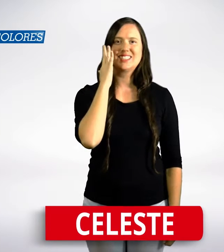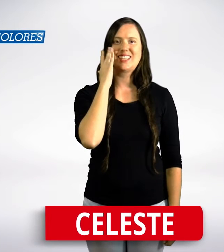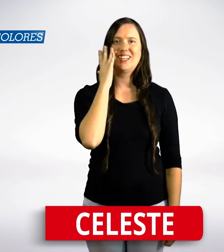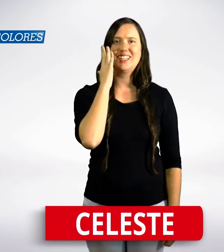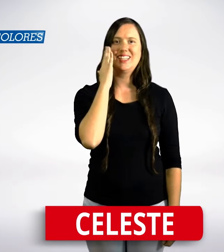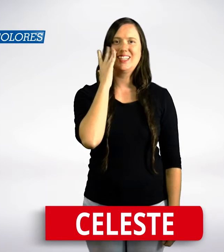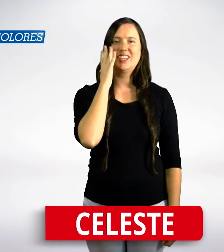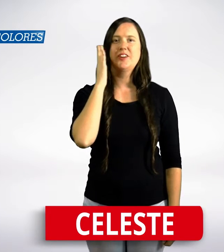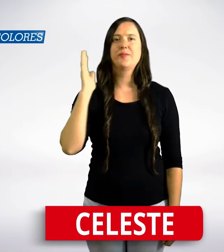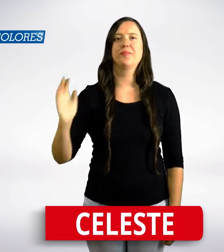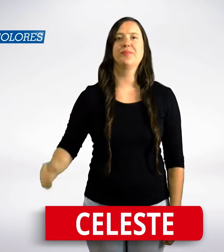Celeste.